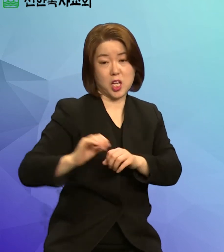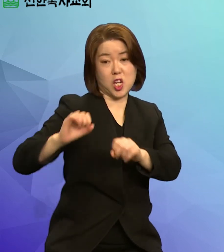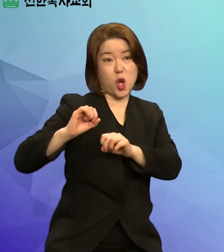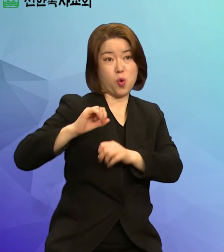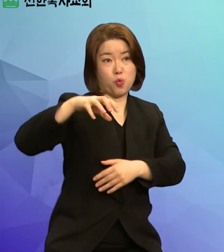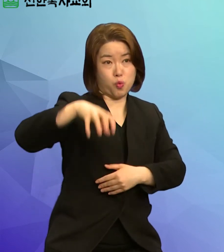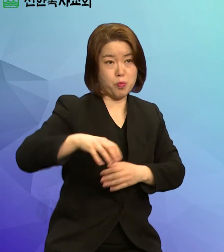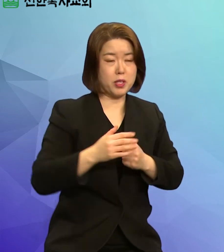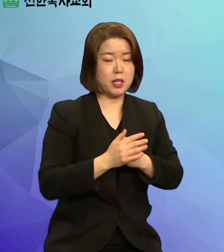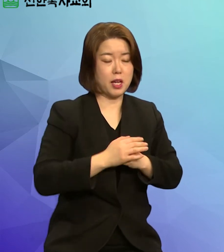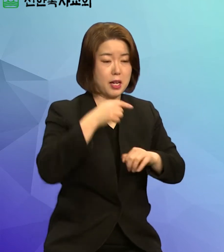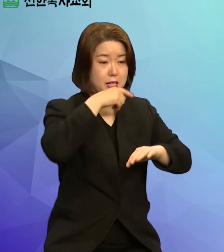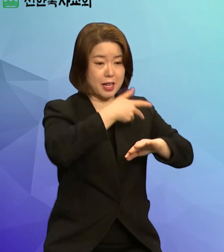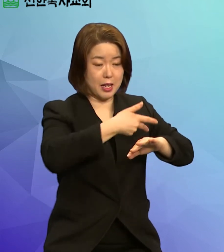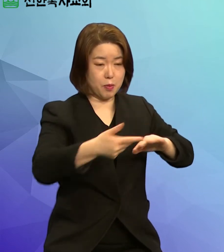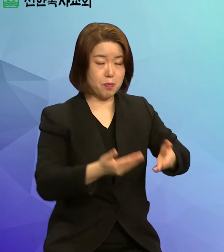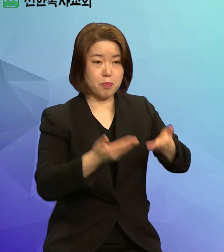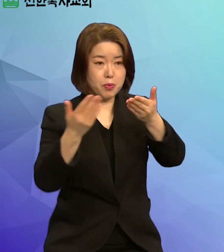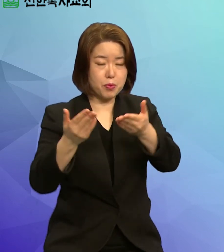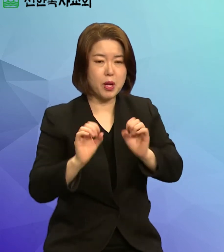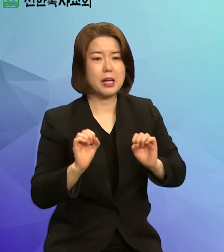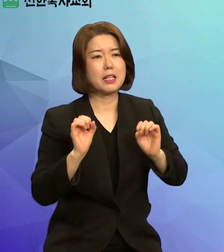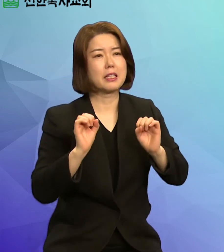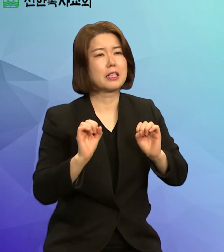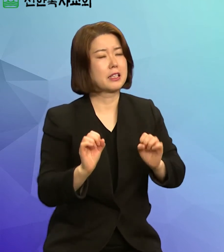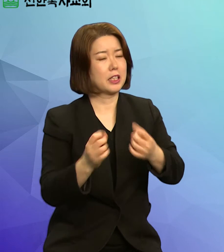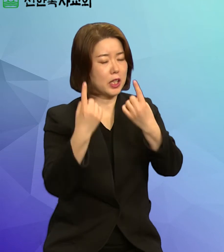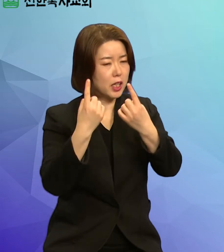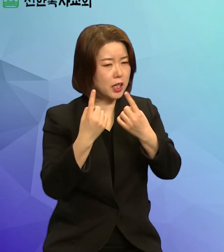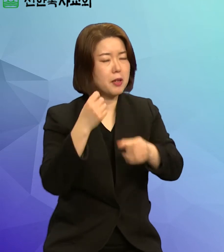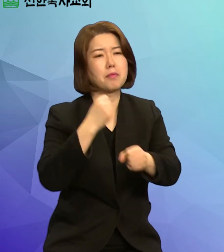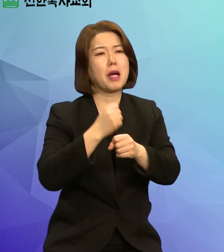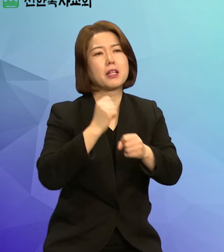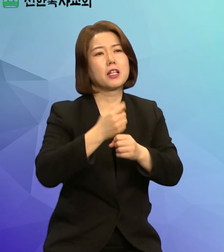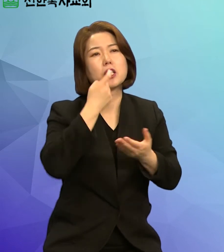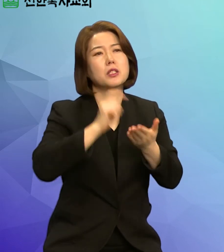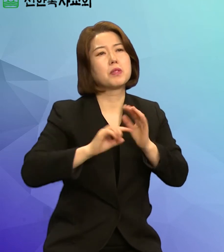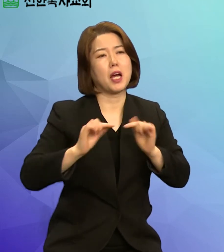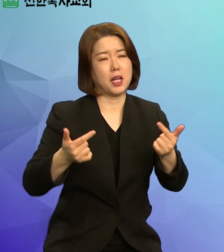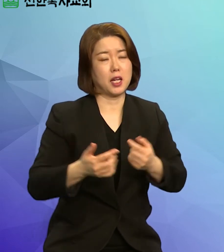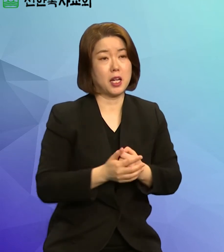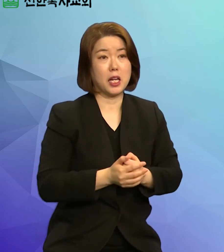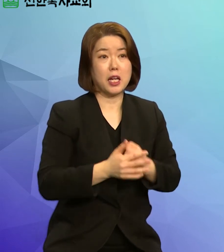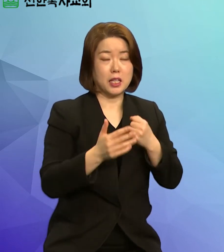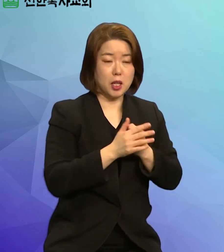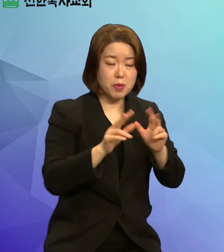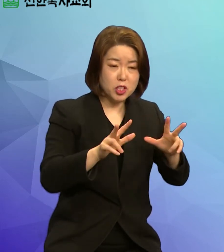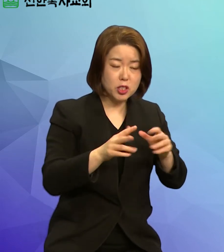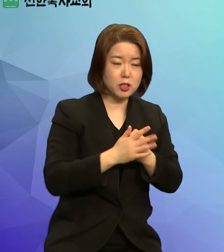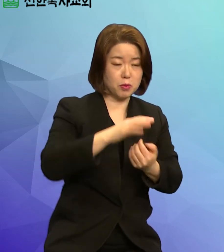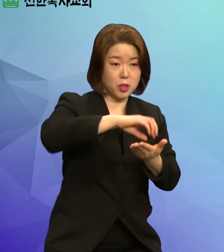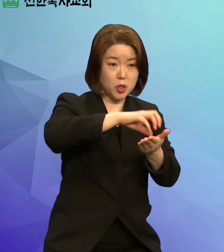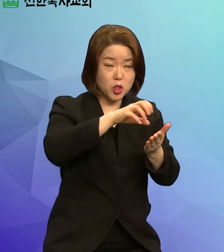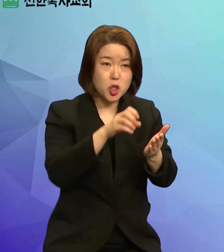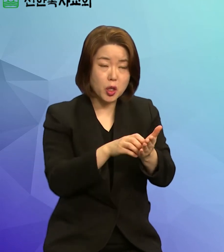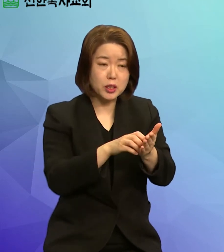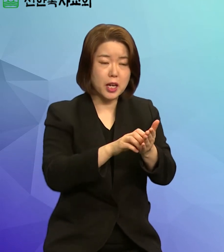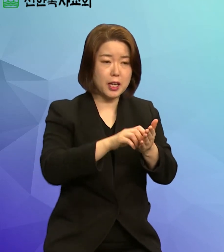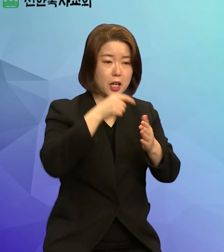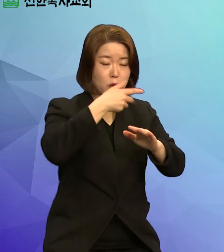부대에서도 헌혈할 그런 계기를 마련하기가 쉽지 않아서 지금 적절한